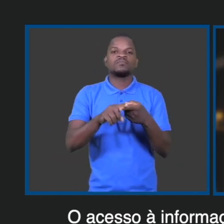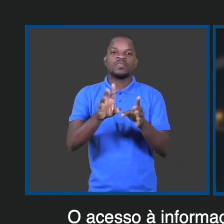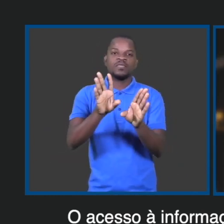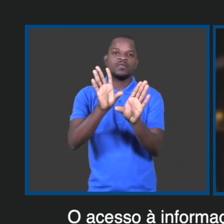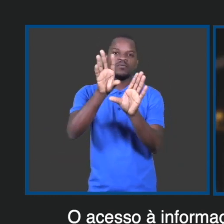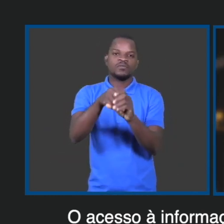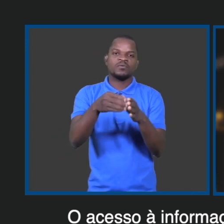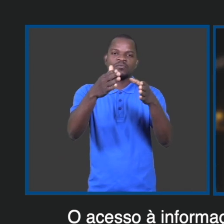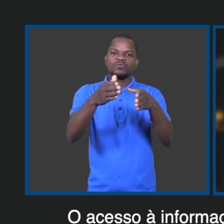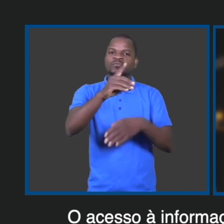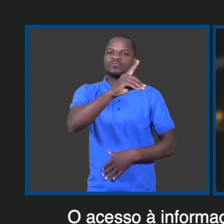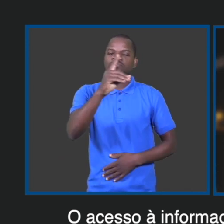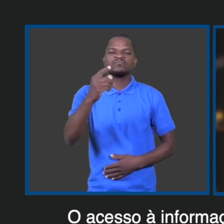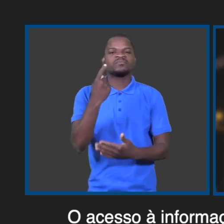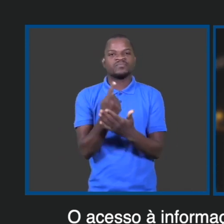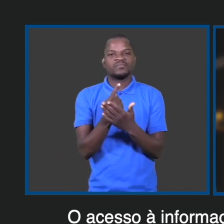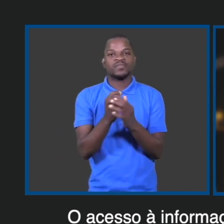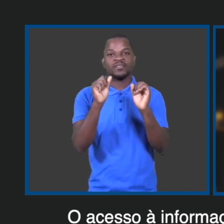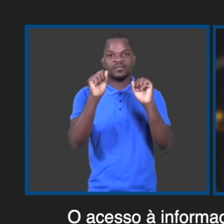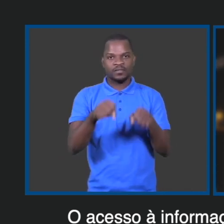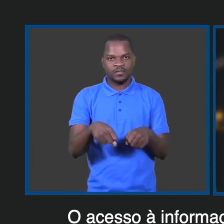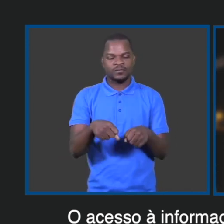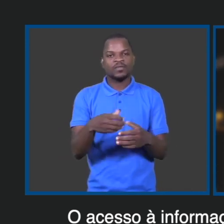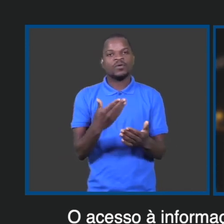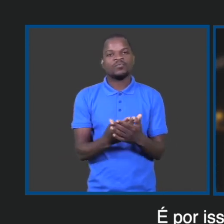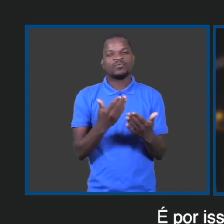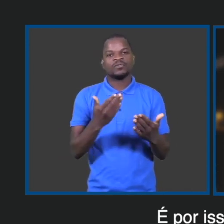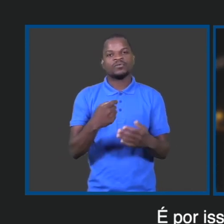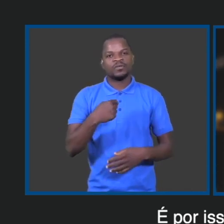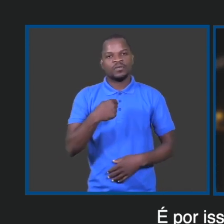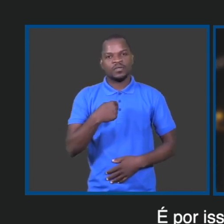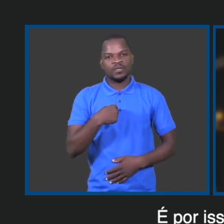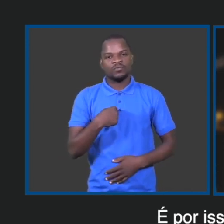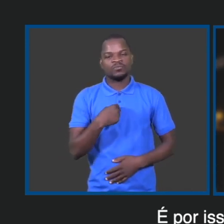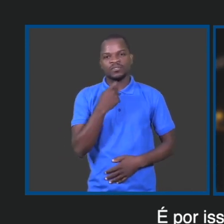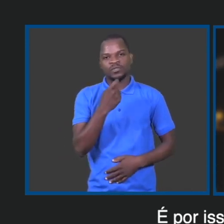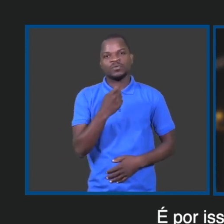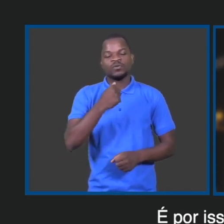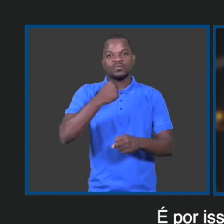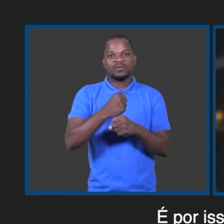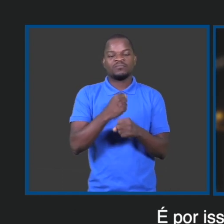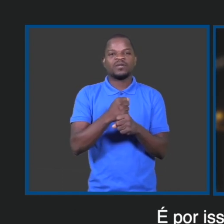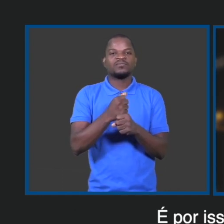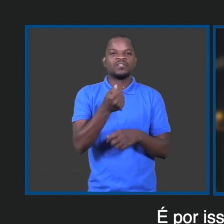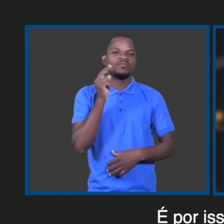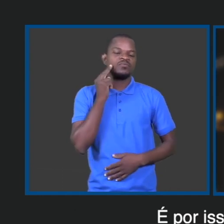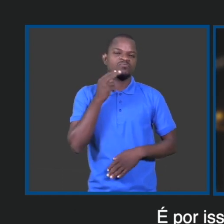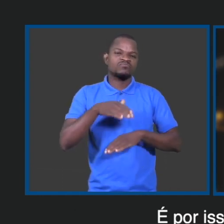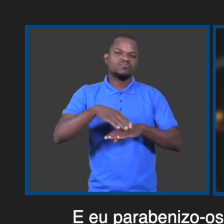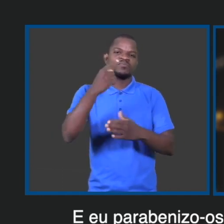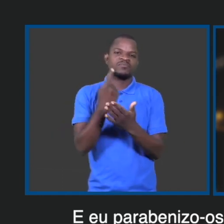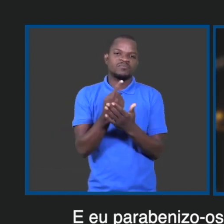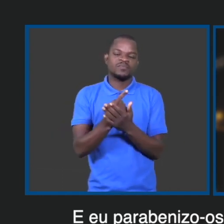com deficiência é extremamente importante. Isso é por isso que o trabalho da TV Surdo é tão